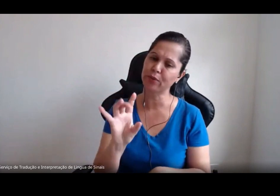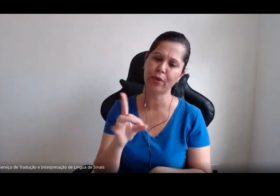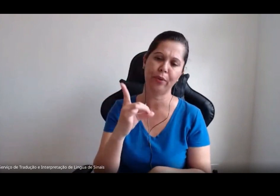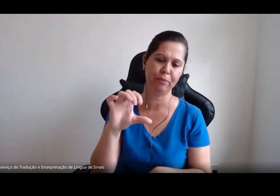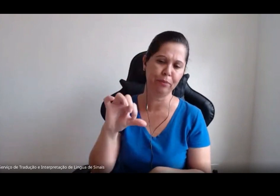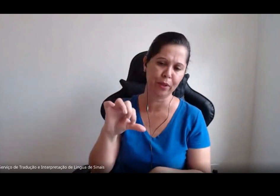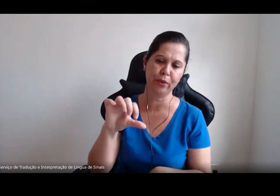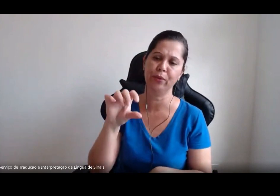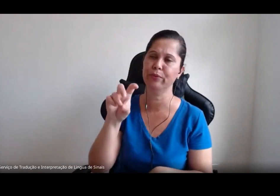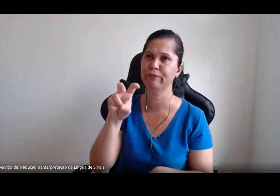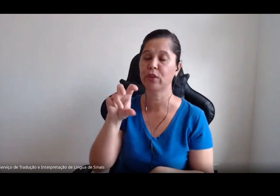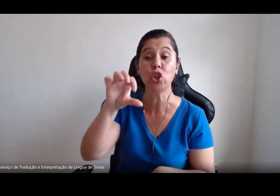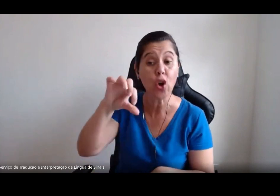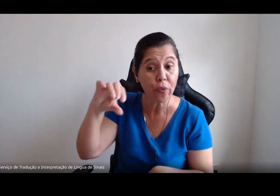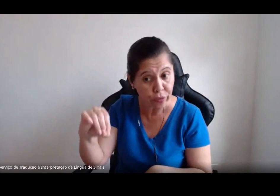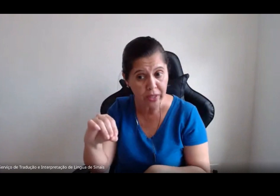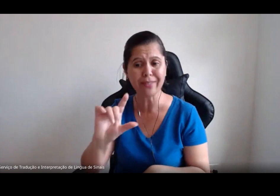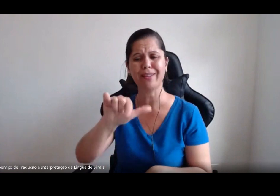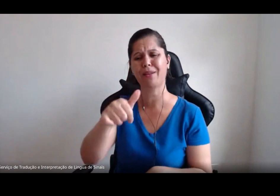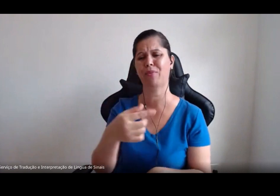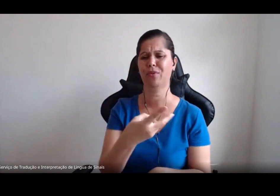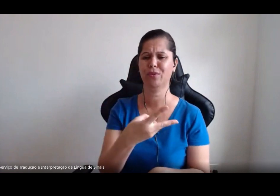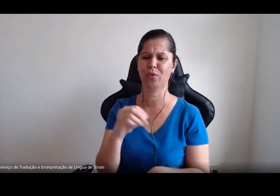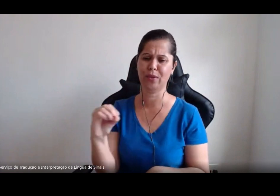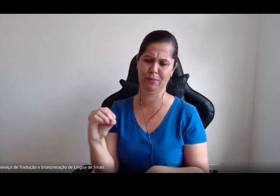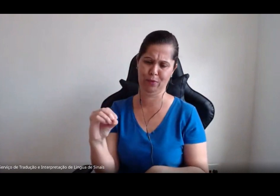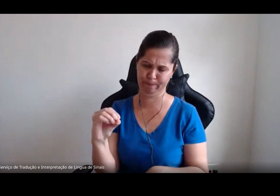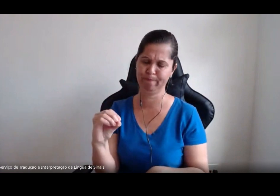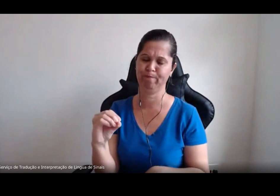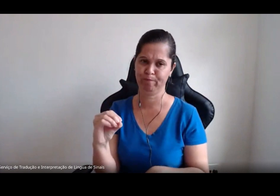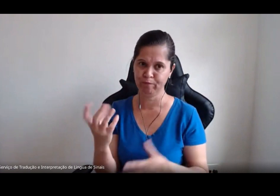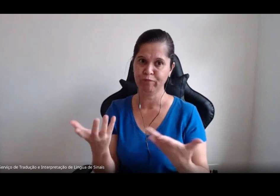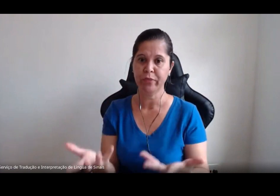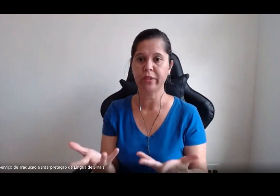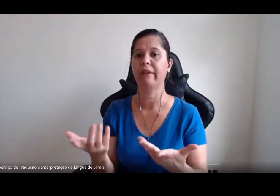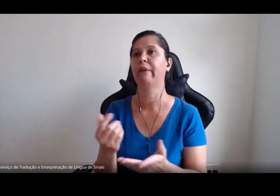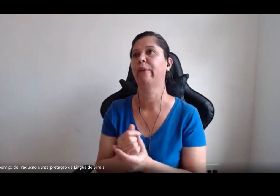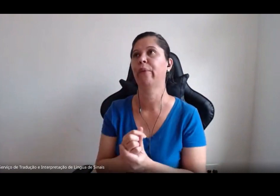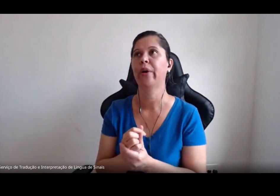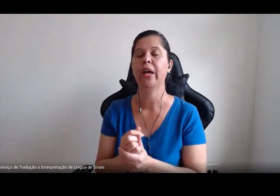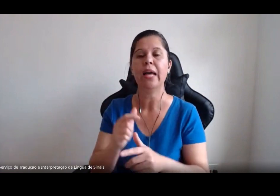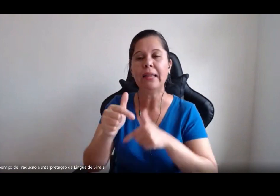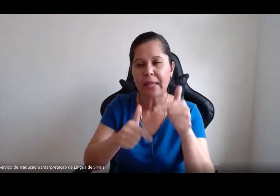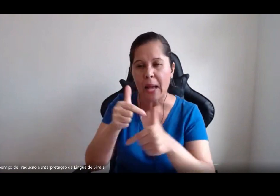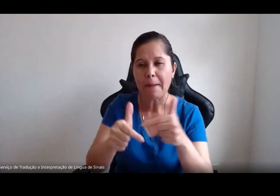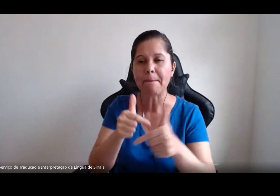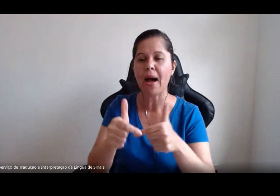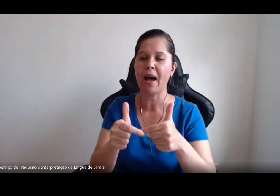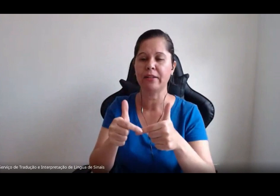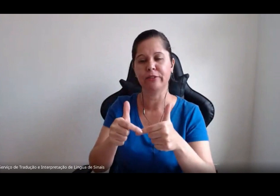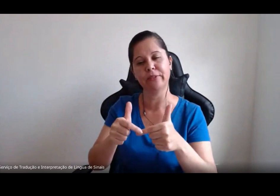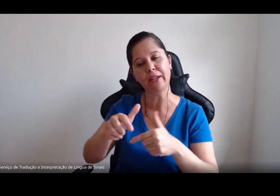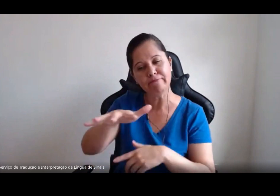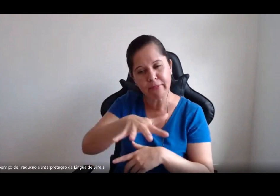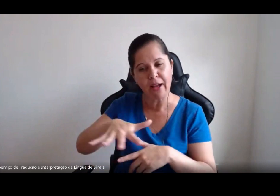partir dos anos 90 e com mais força nos anos 2000, né? Muitos trabalhos, portanto, que poderiam ser filiados a